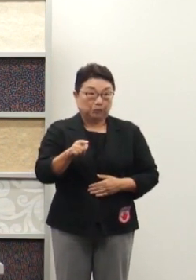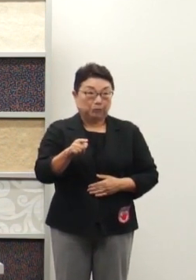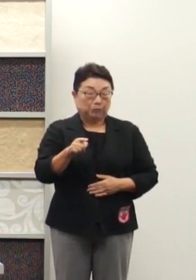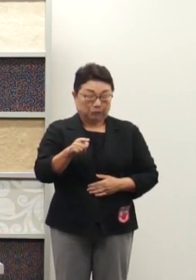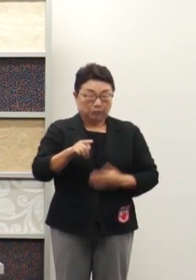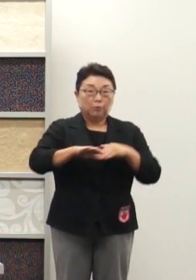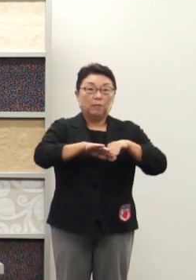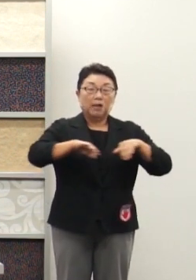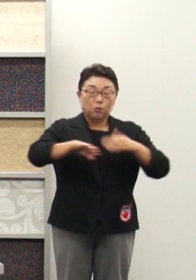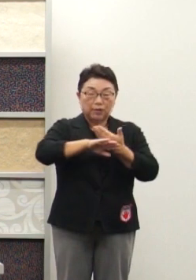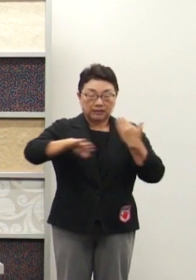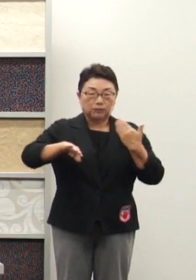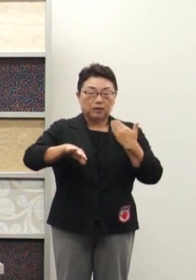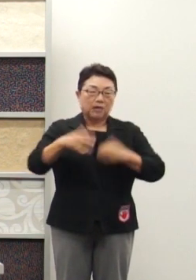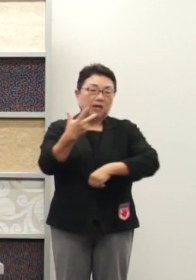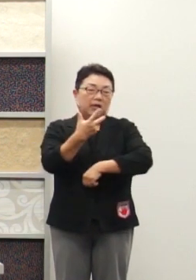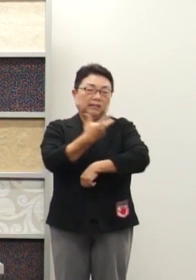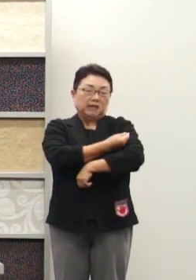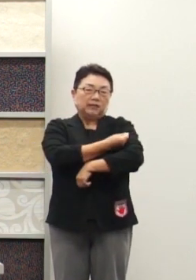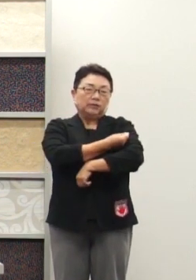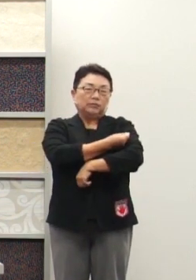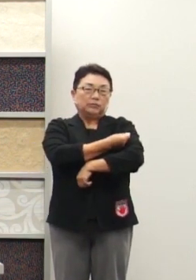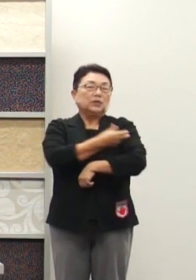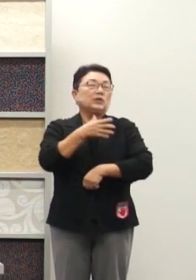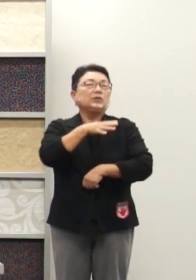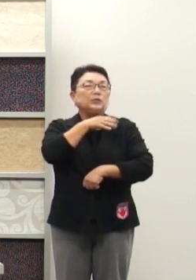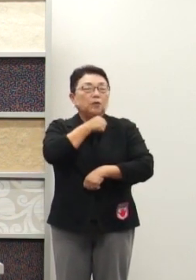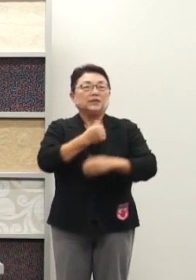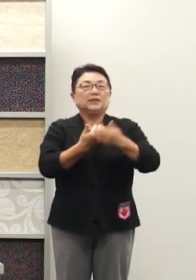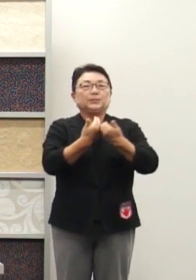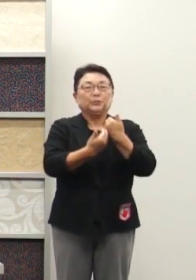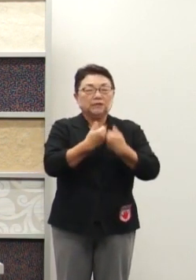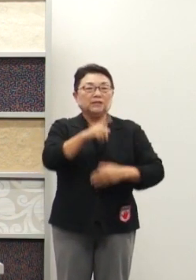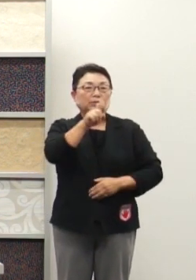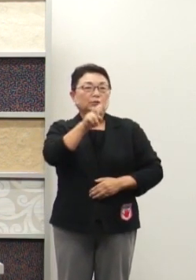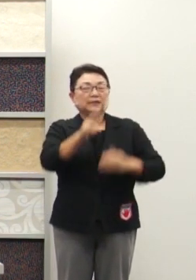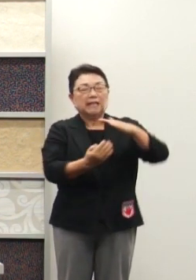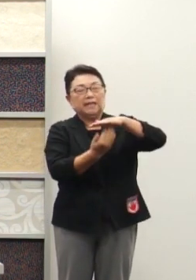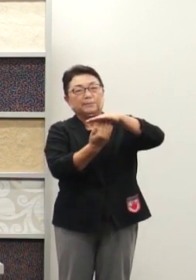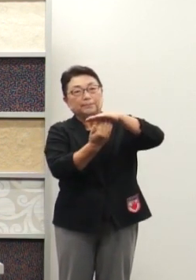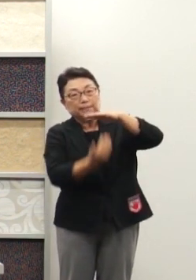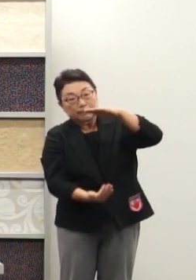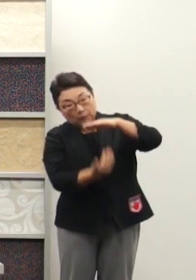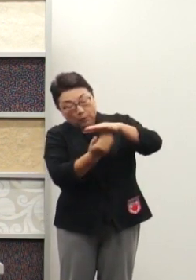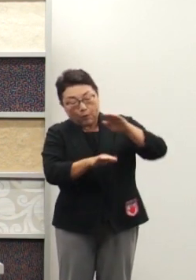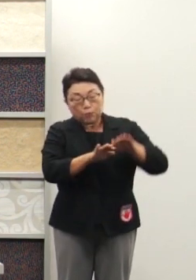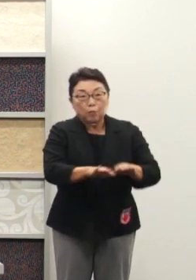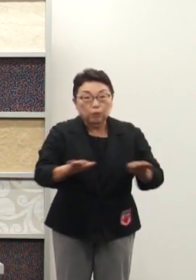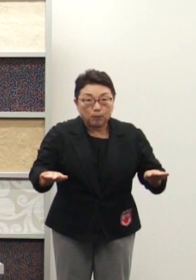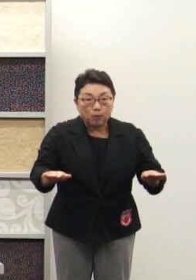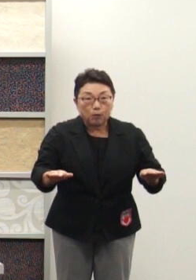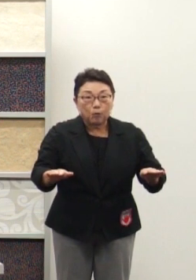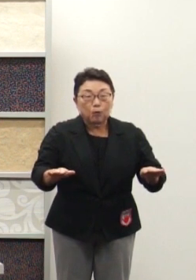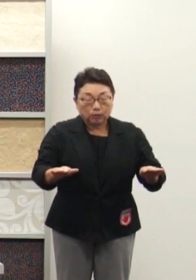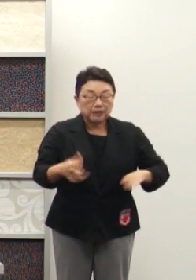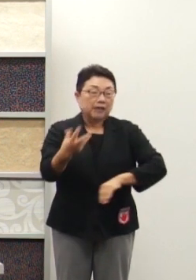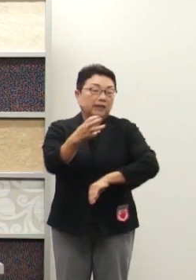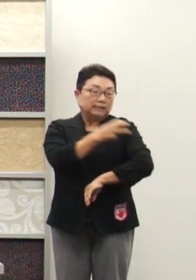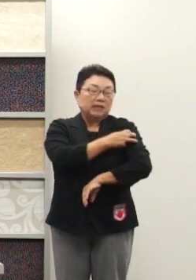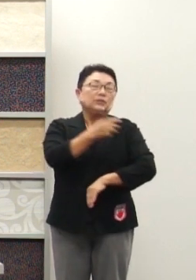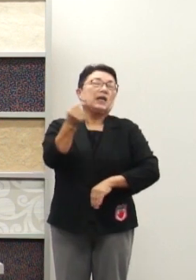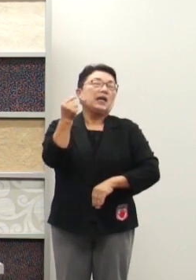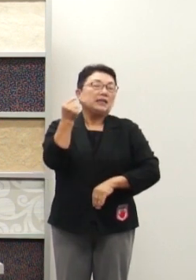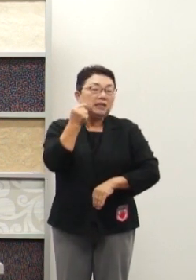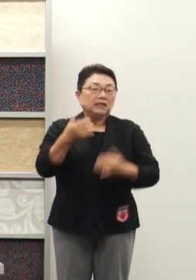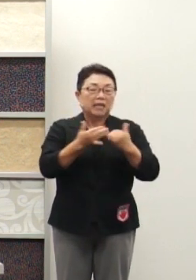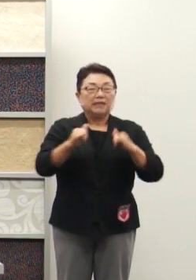あるいは、接種ができる年齢に達していない12歳未満の子ども、など、やむを得ず、接種を受け